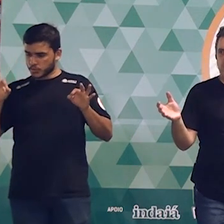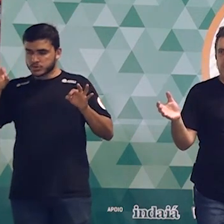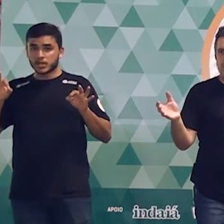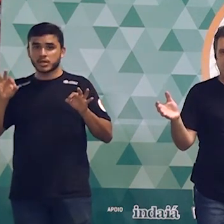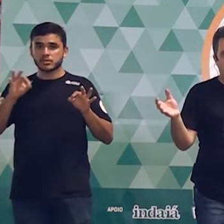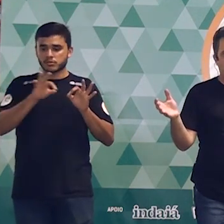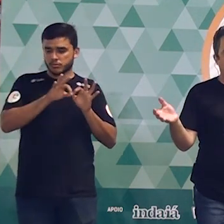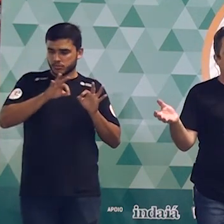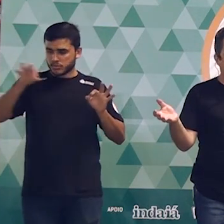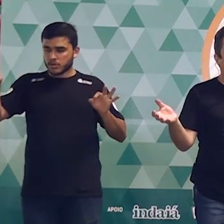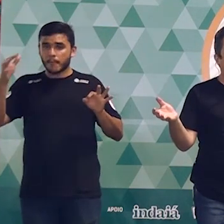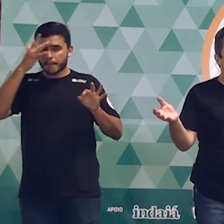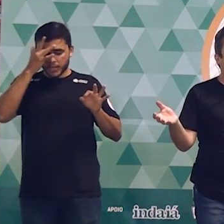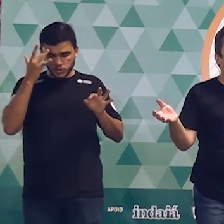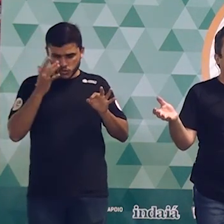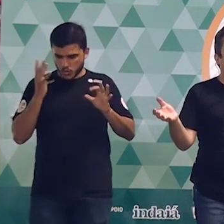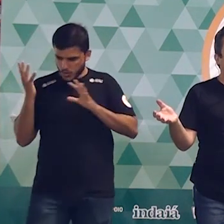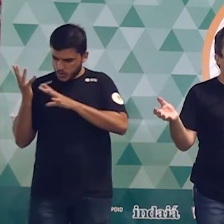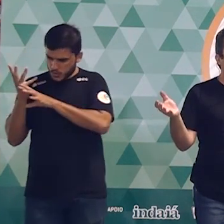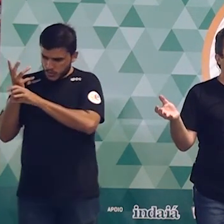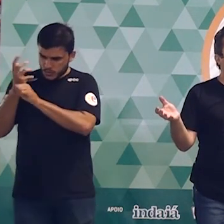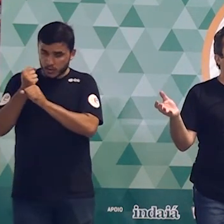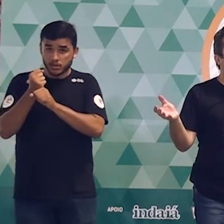máximo. Sabe quanta gente tem ali?